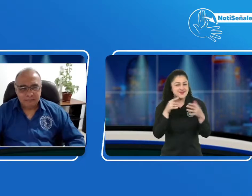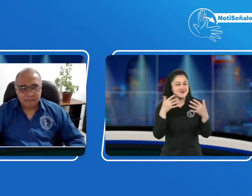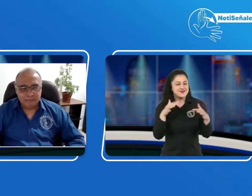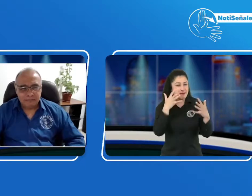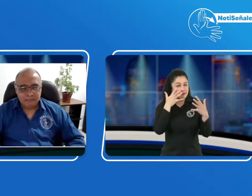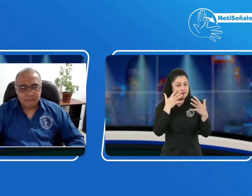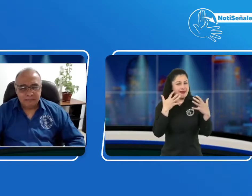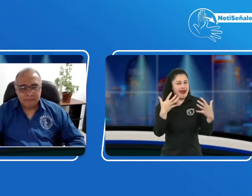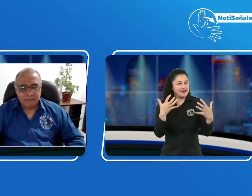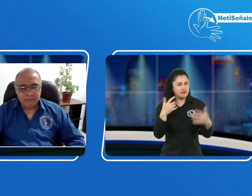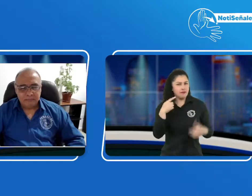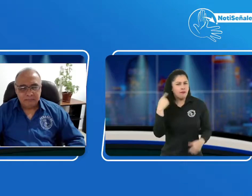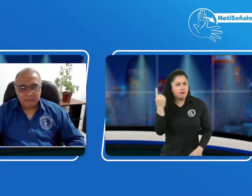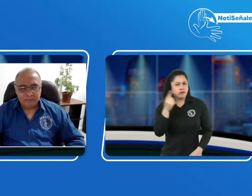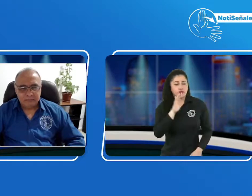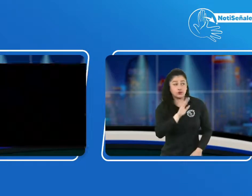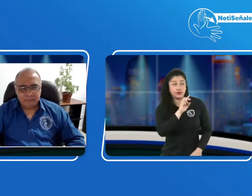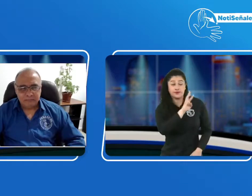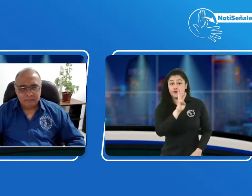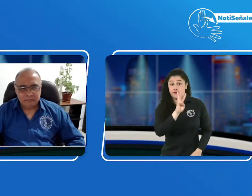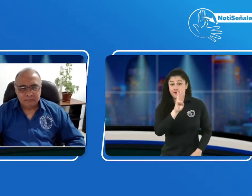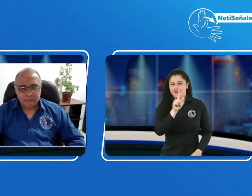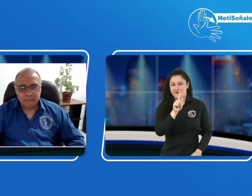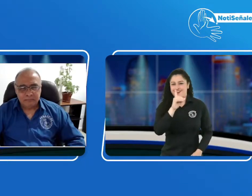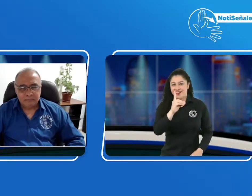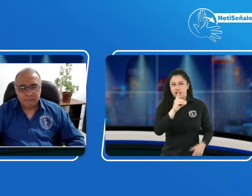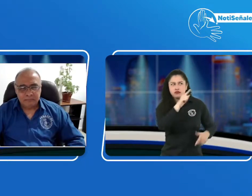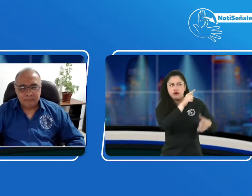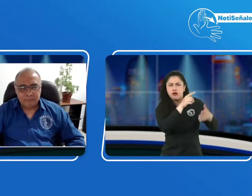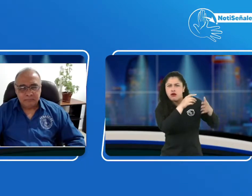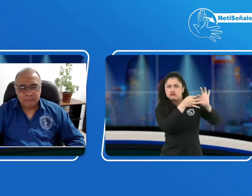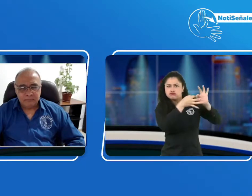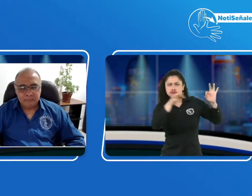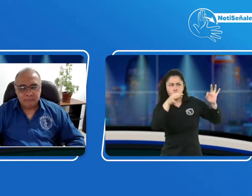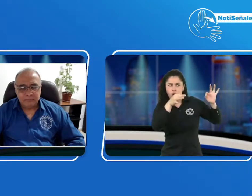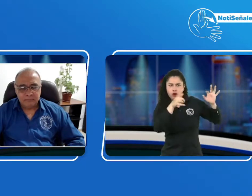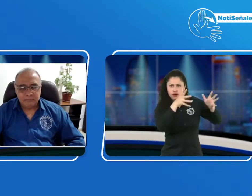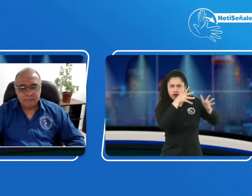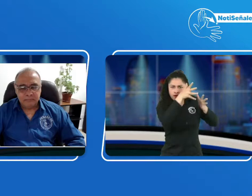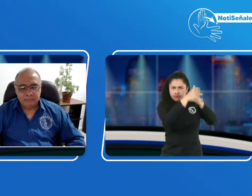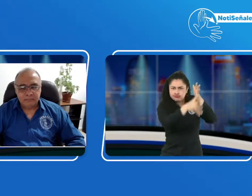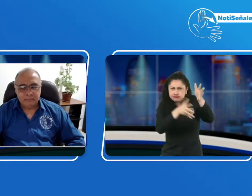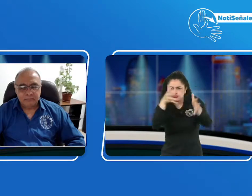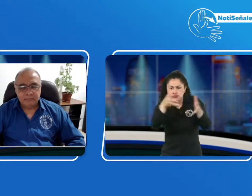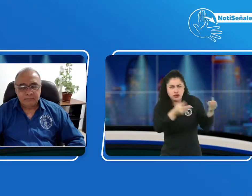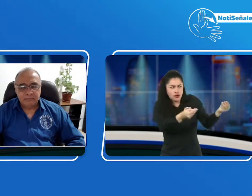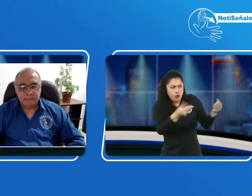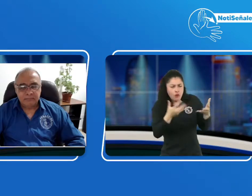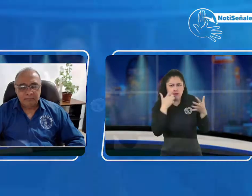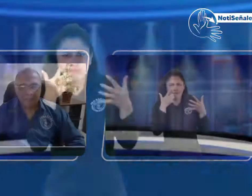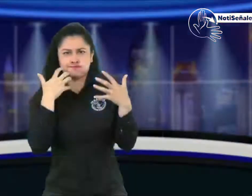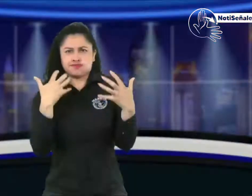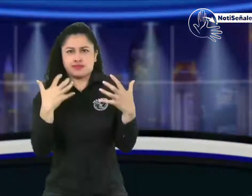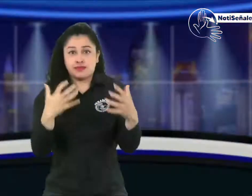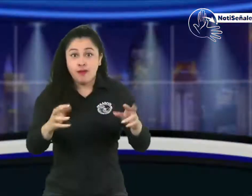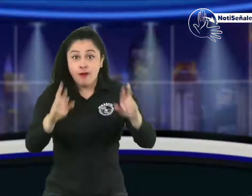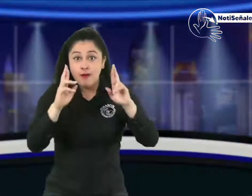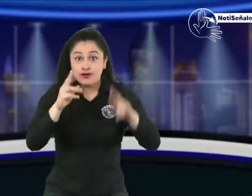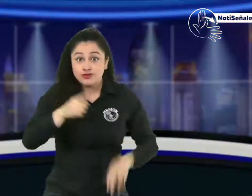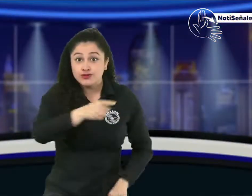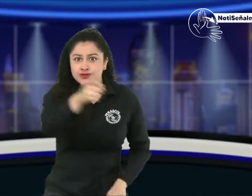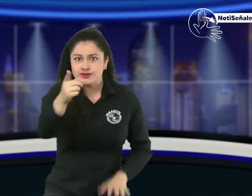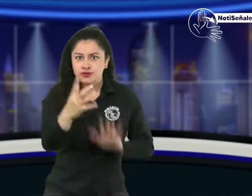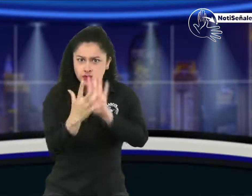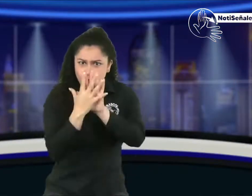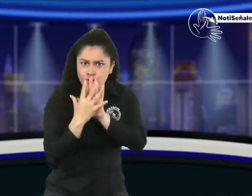así es así es es una frase bastante importante y como nos dice la w de